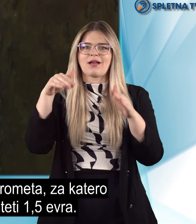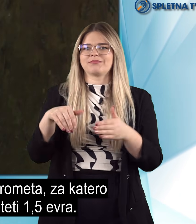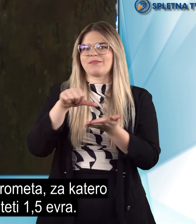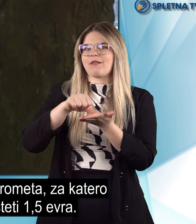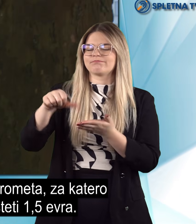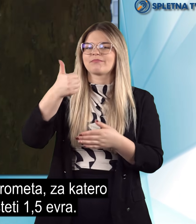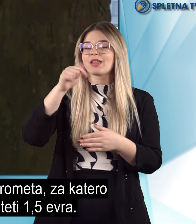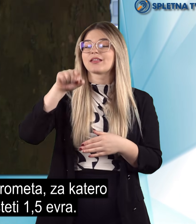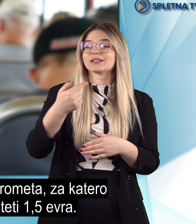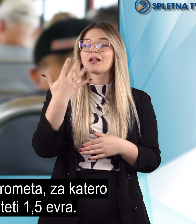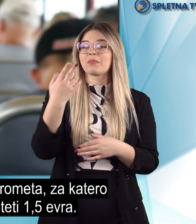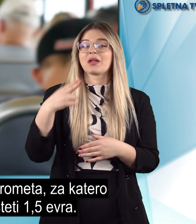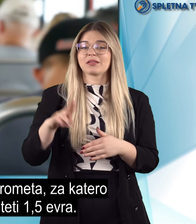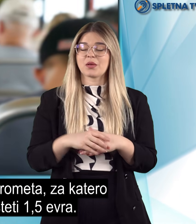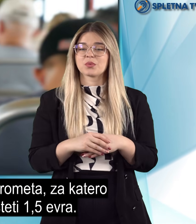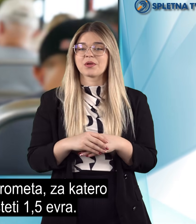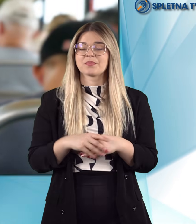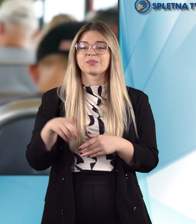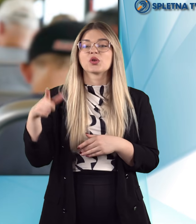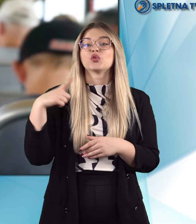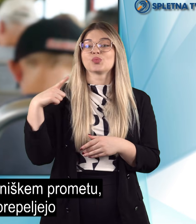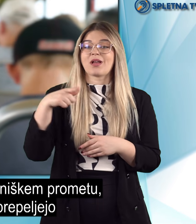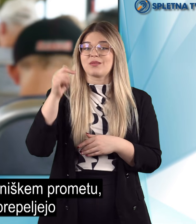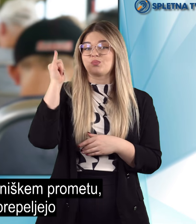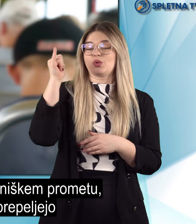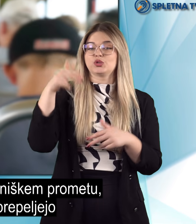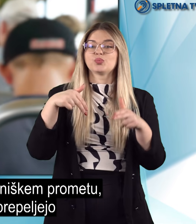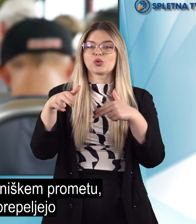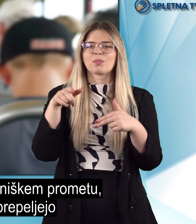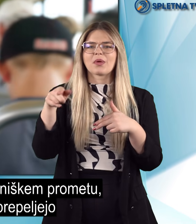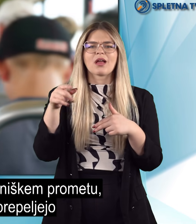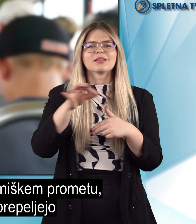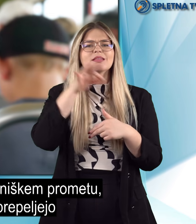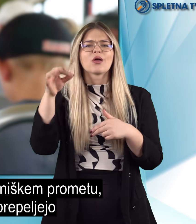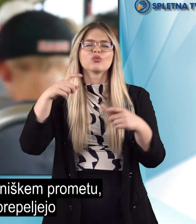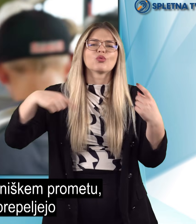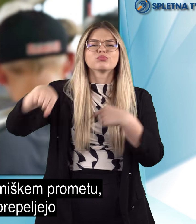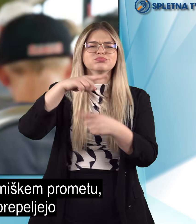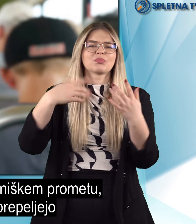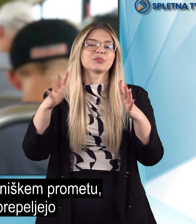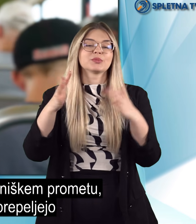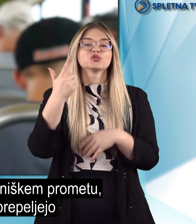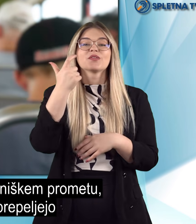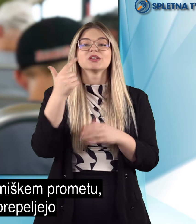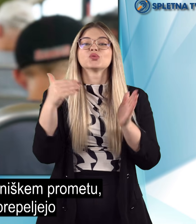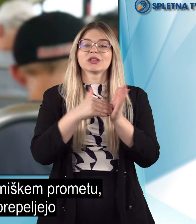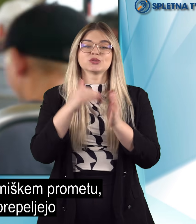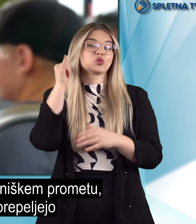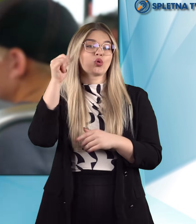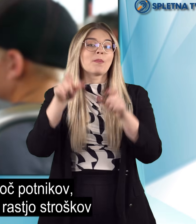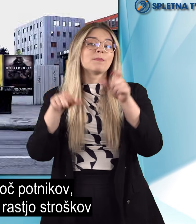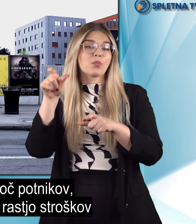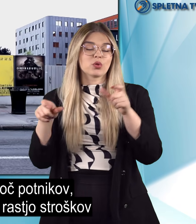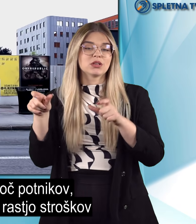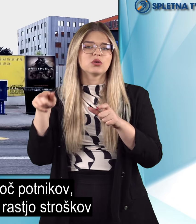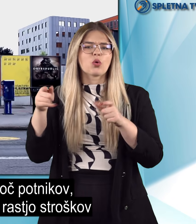je treba zdaj odšteti 1,5 evra. Na ljubljanskem potniškem prometu, kjer dnevno prepeljejo okrog